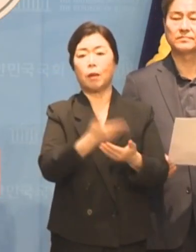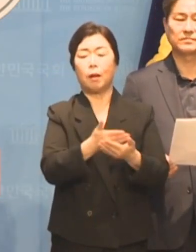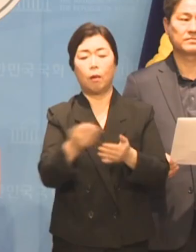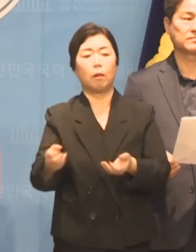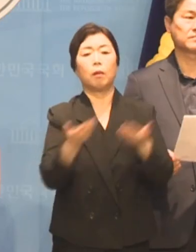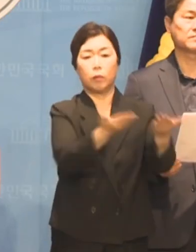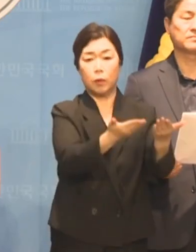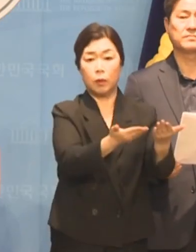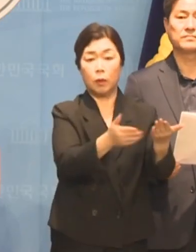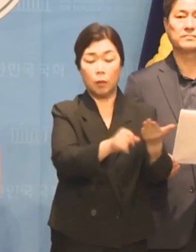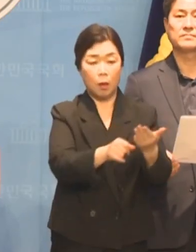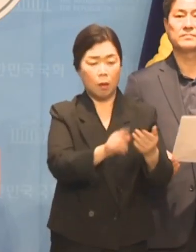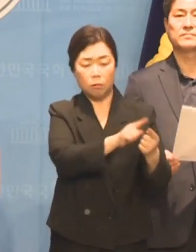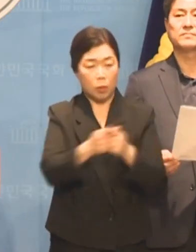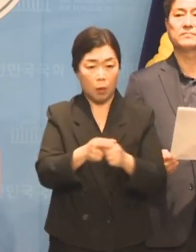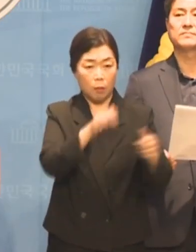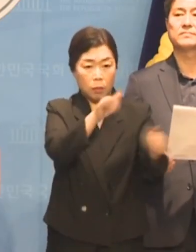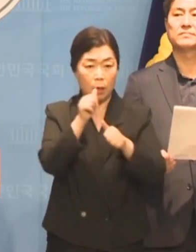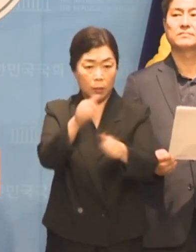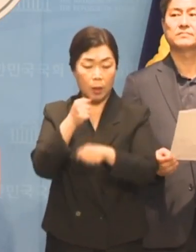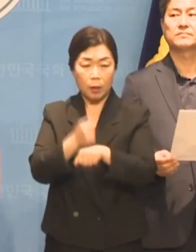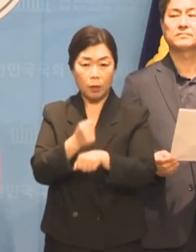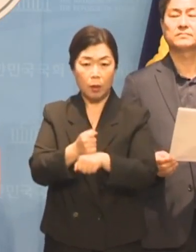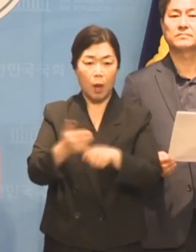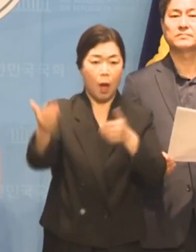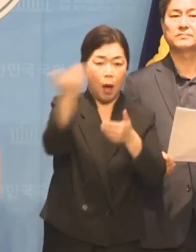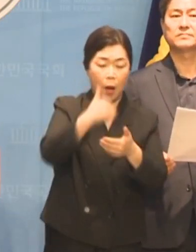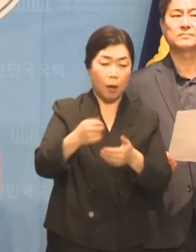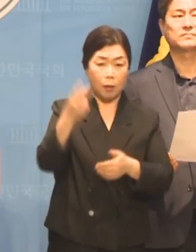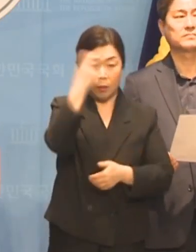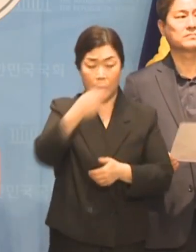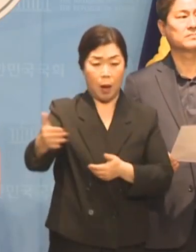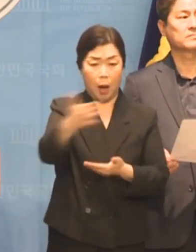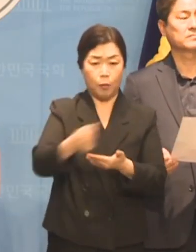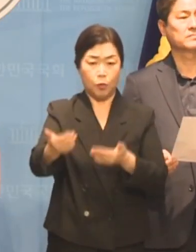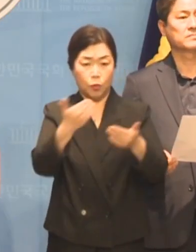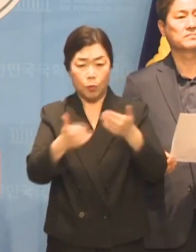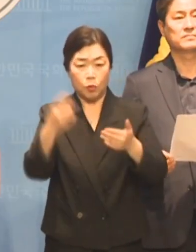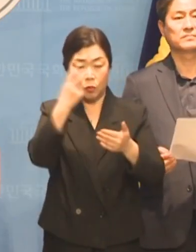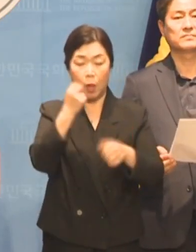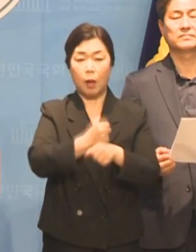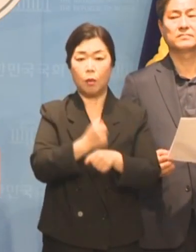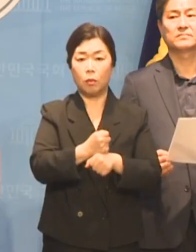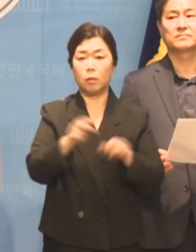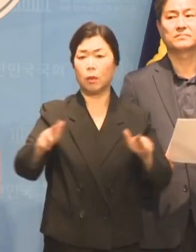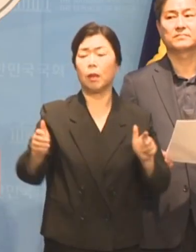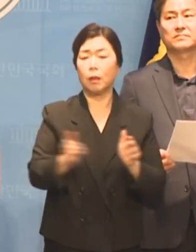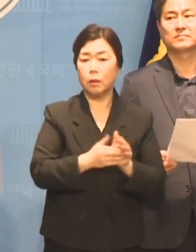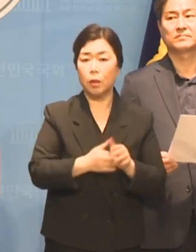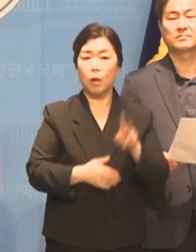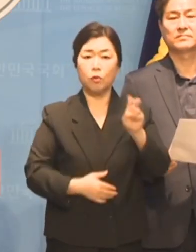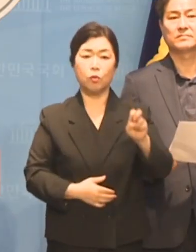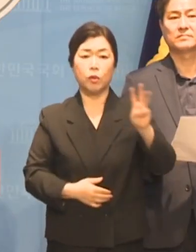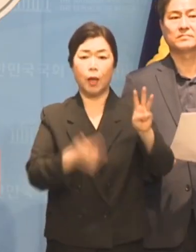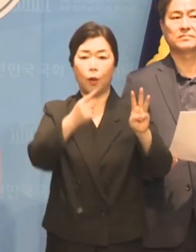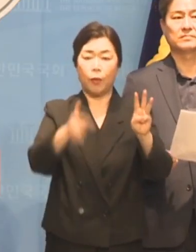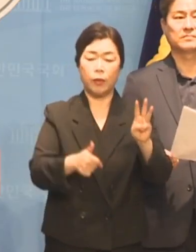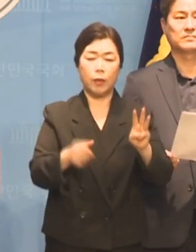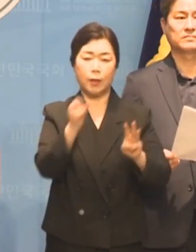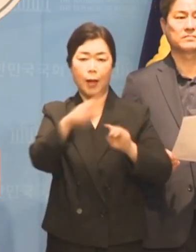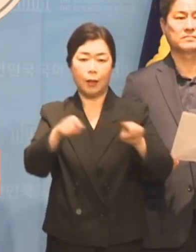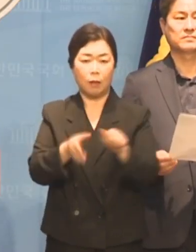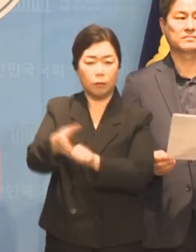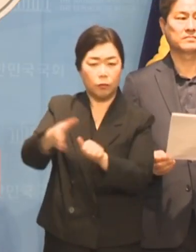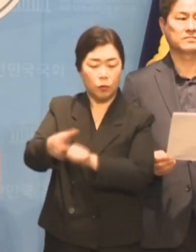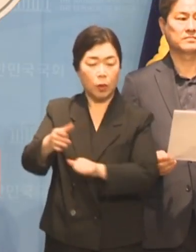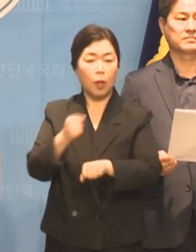조사, 압수수색, 기소하는 패턴으로 지금까지 총 23건의 야당 죽이기를 시도하였습니다. 그러나